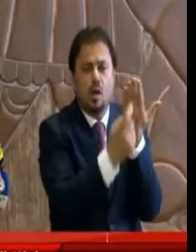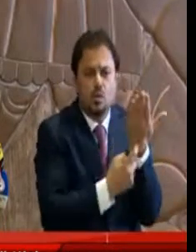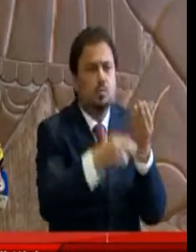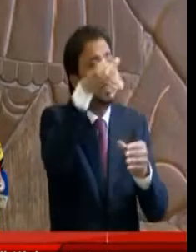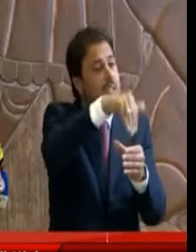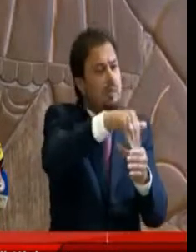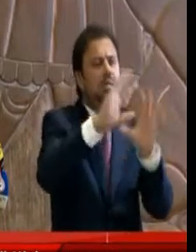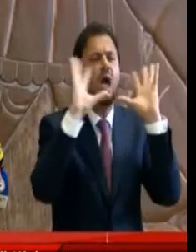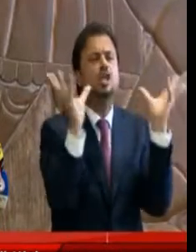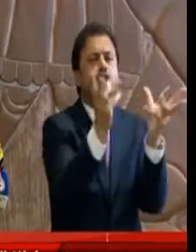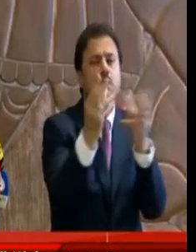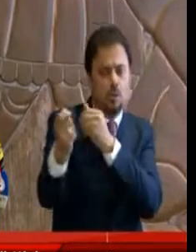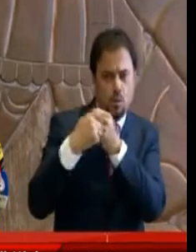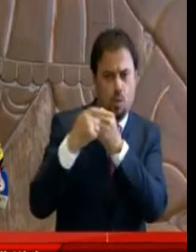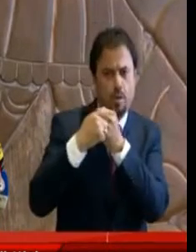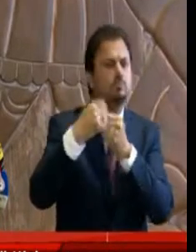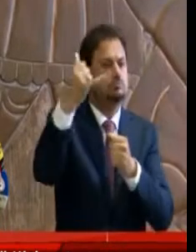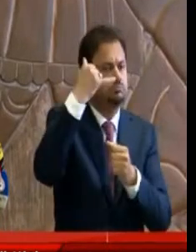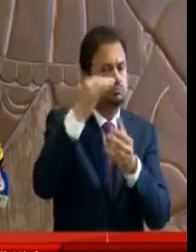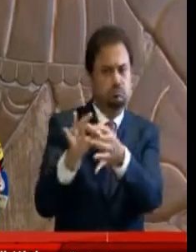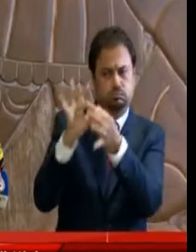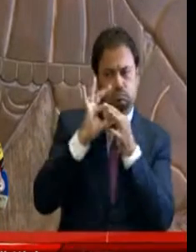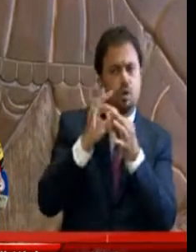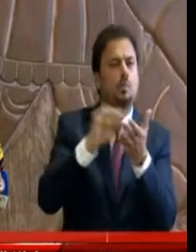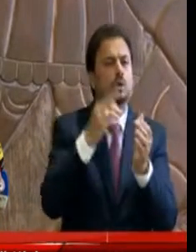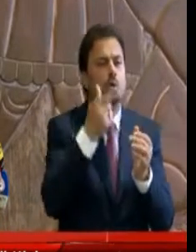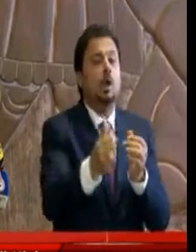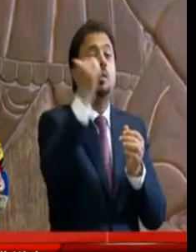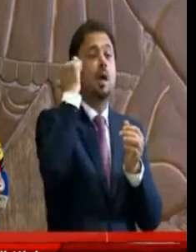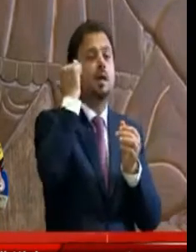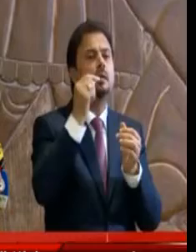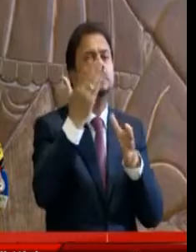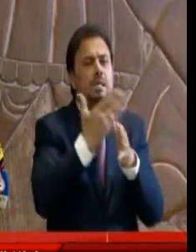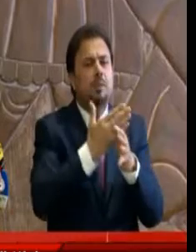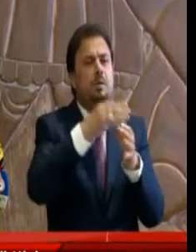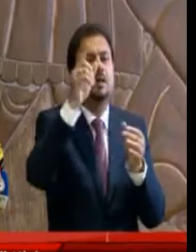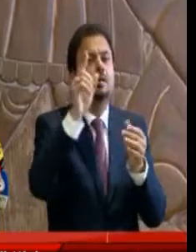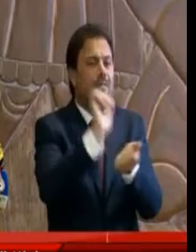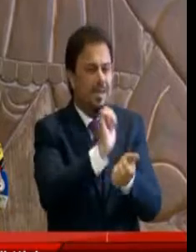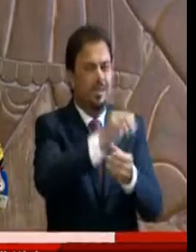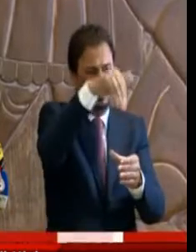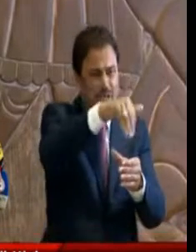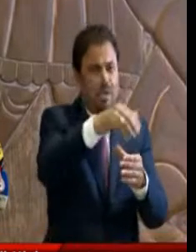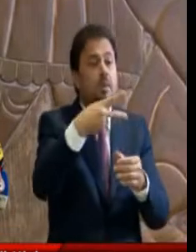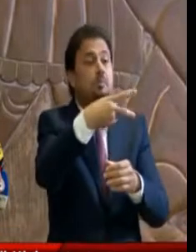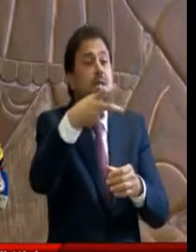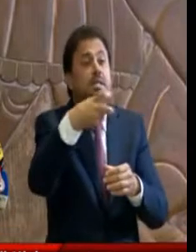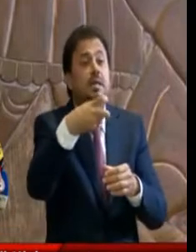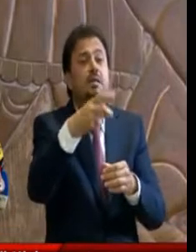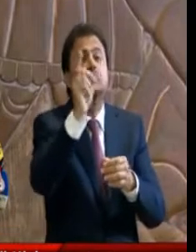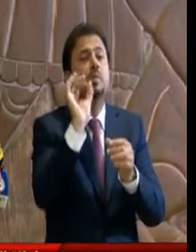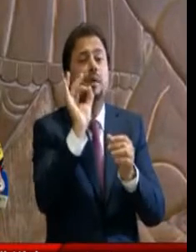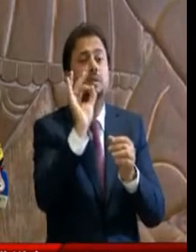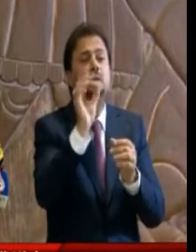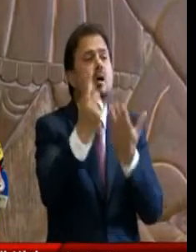المخالفات الانتخابية ومخالفات الانتخابية. يوم أمس وخلال يوم الاختراع ألقينا القبض على أكثر من 200 مخالف